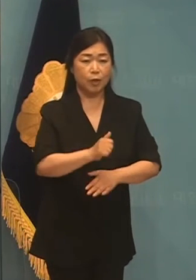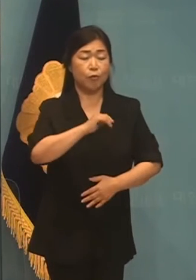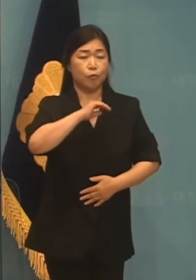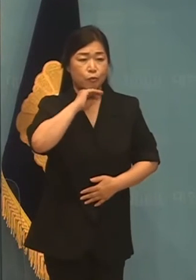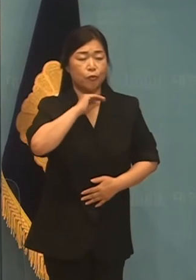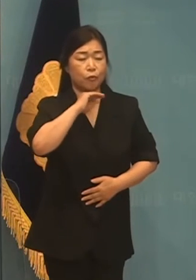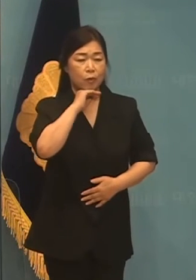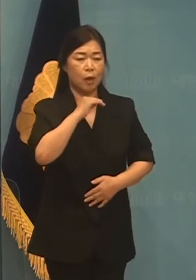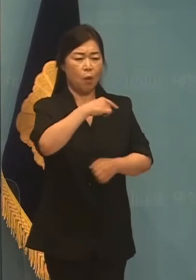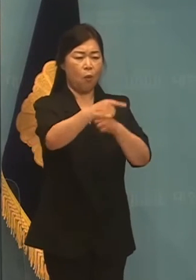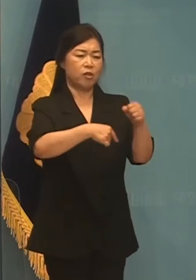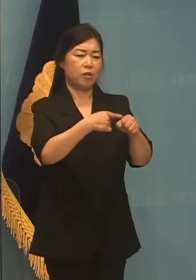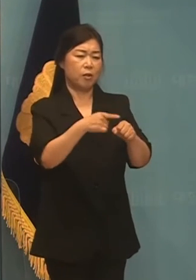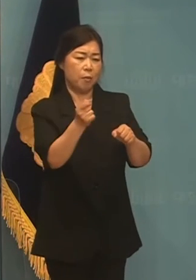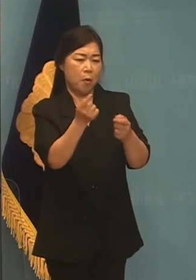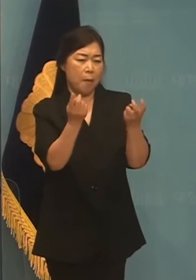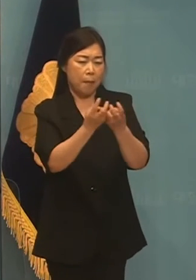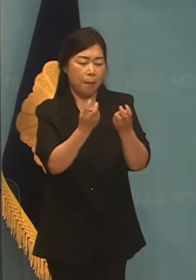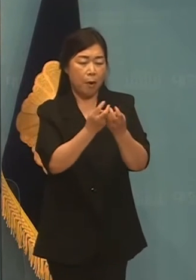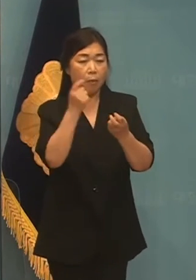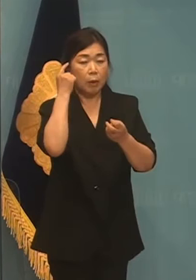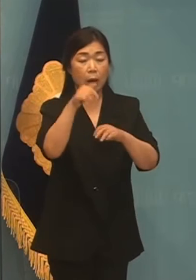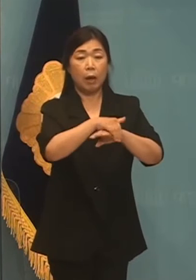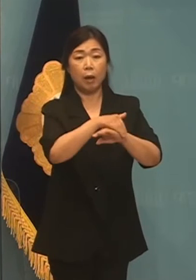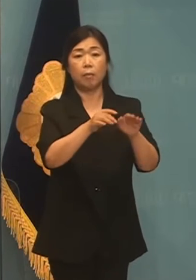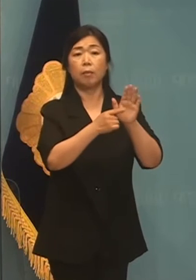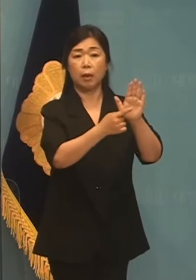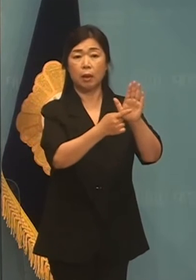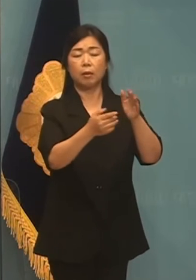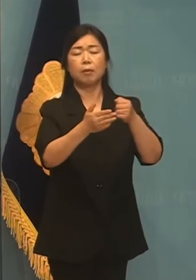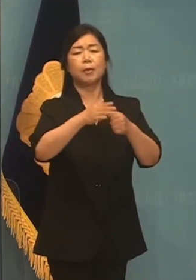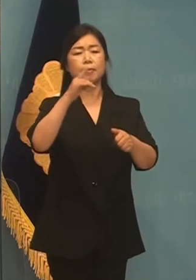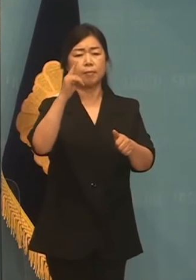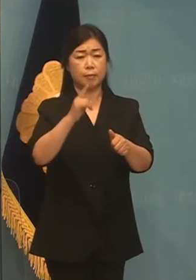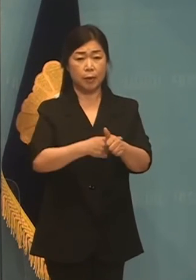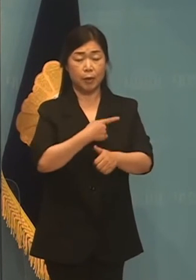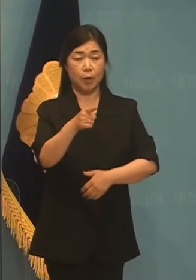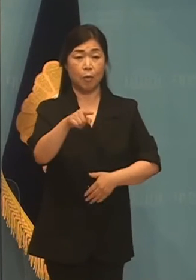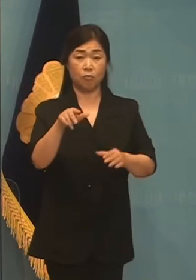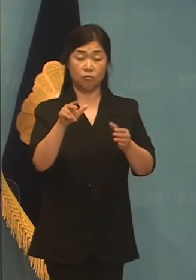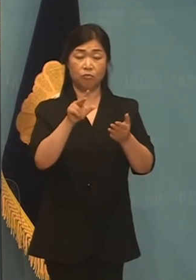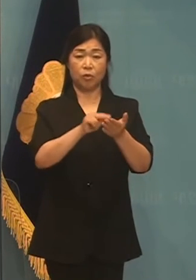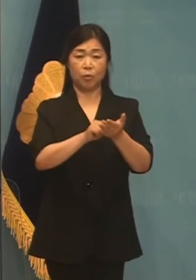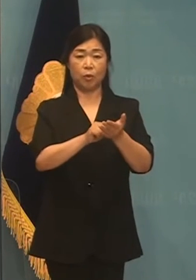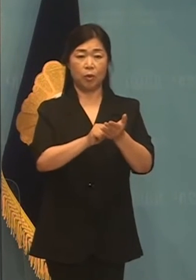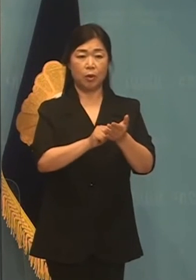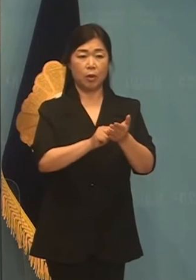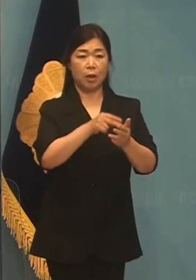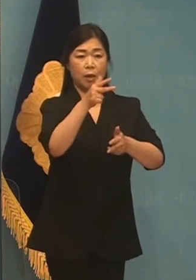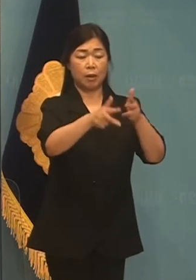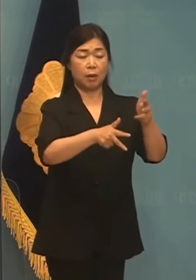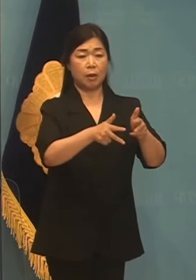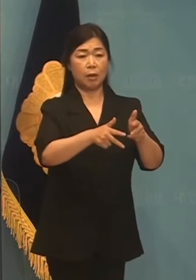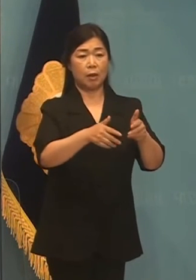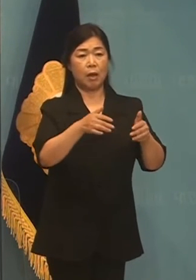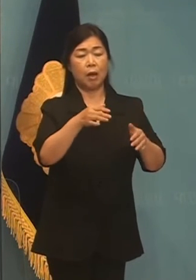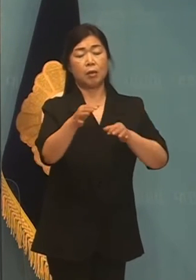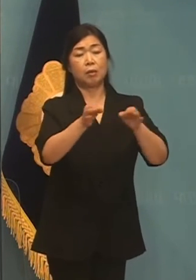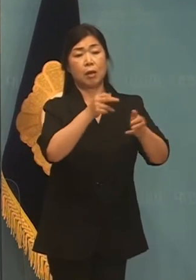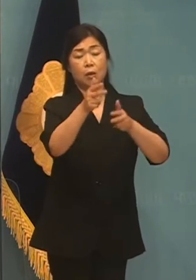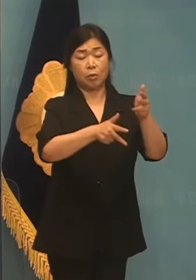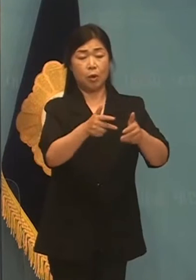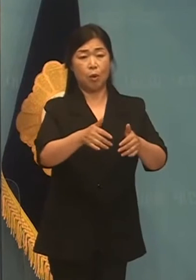짜 맞추려 했습니다. 이런 연유로 이미 산자부 공무원은